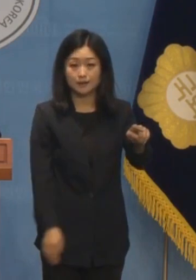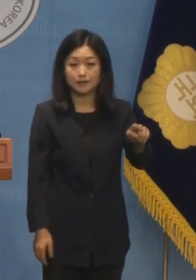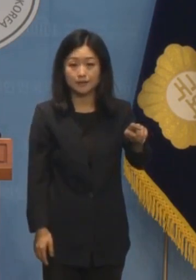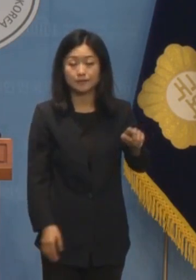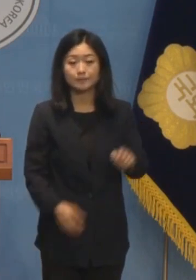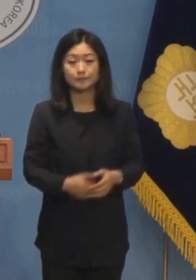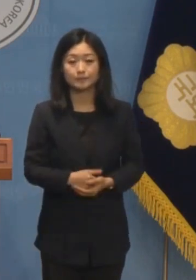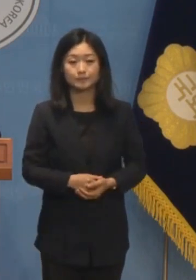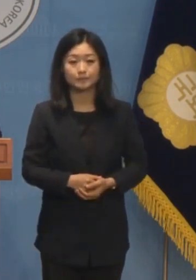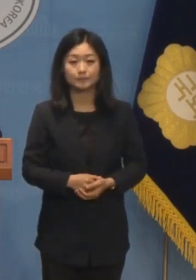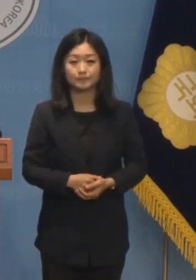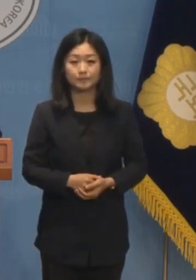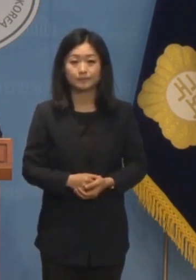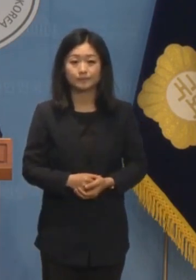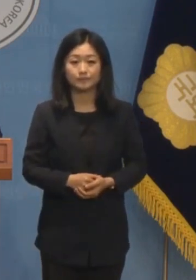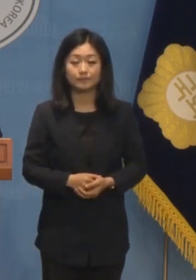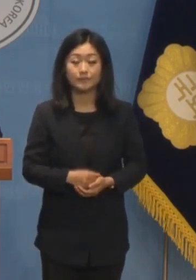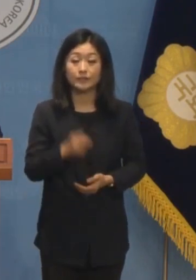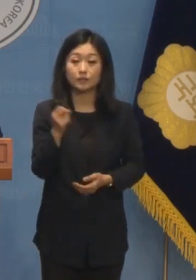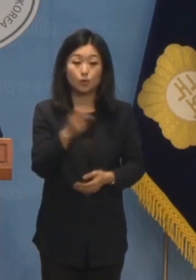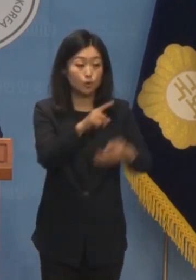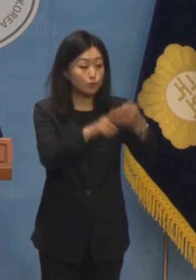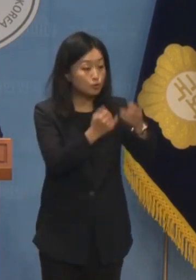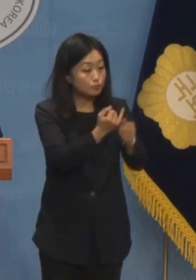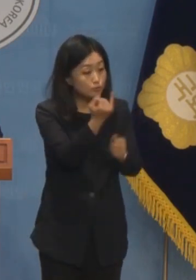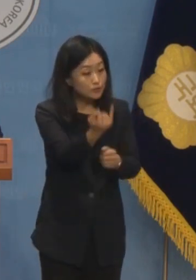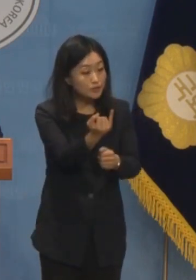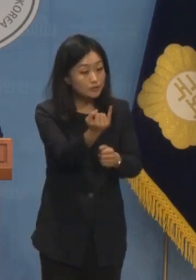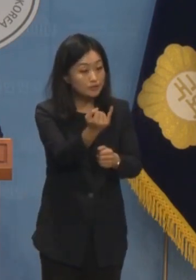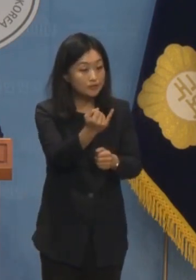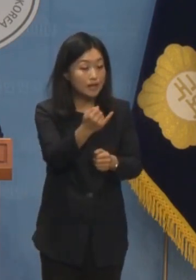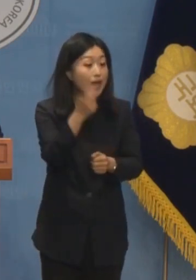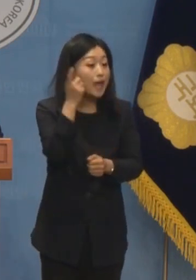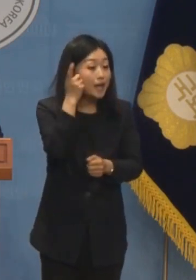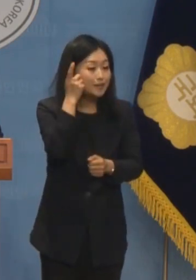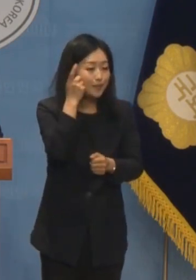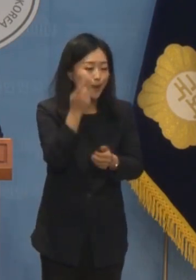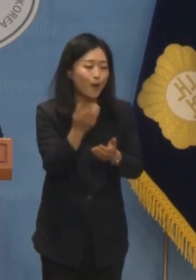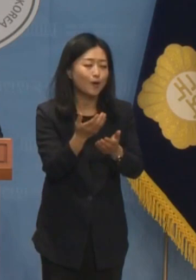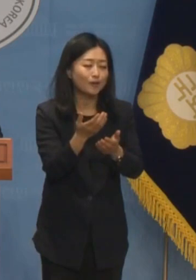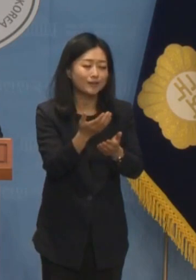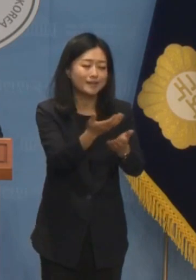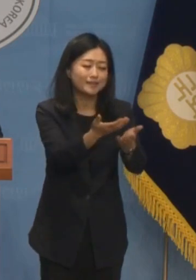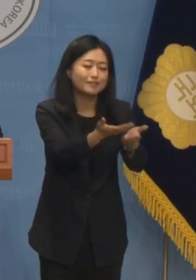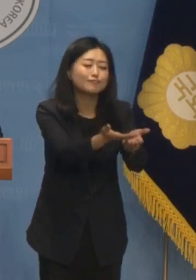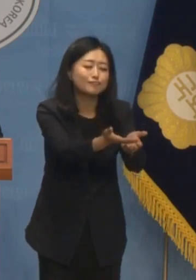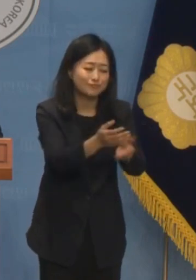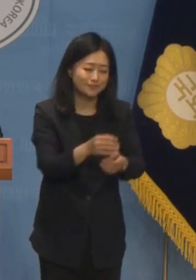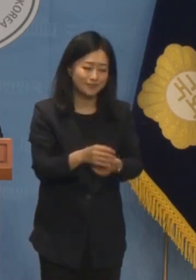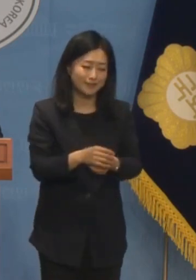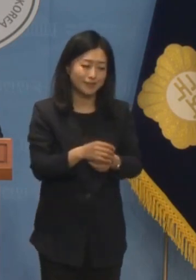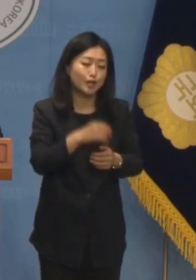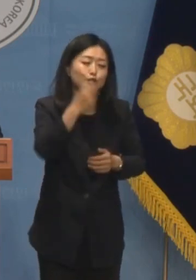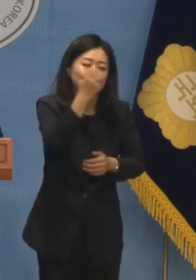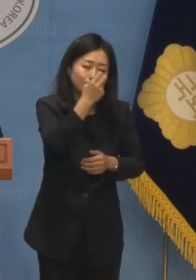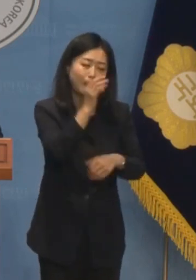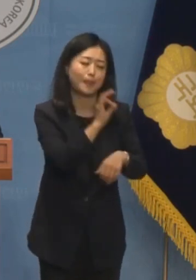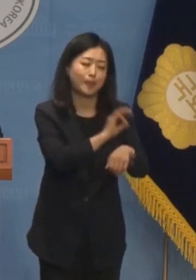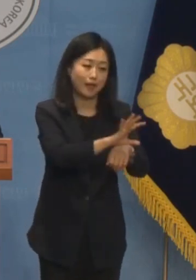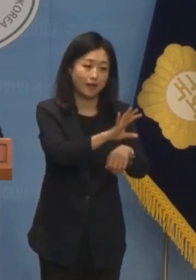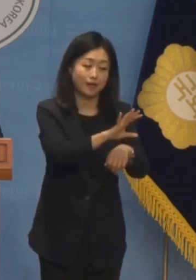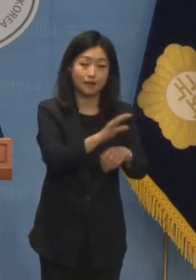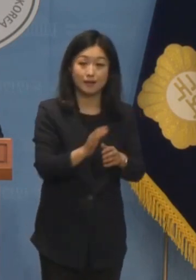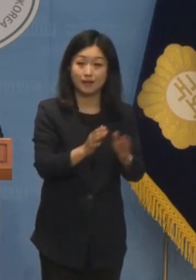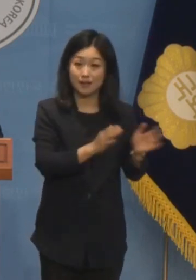있습니다. 또한 김건희 여사에게 핸드폰까지 제출하던 검찰이 전직 대통령은 손자가